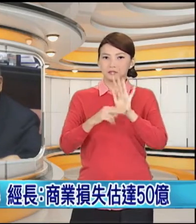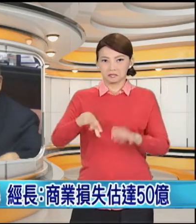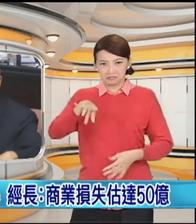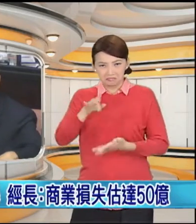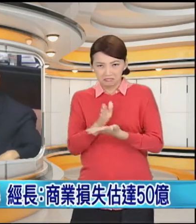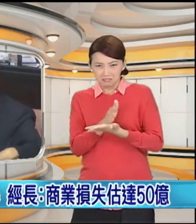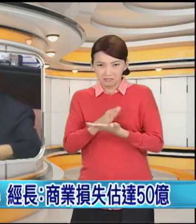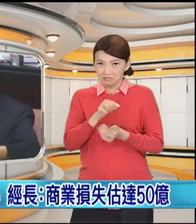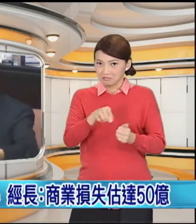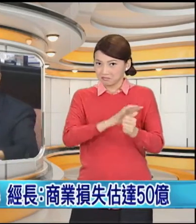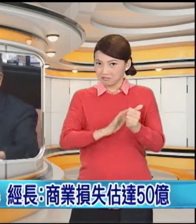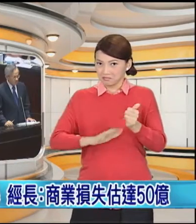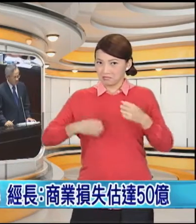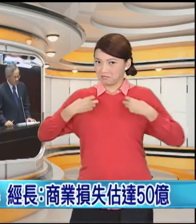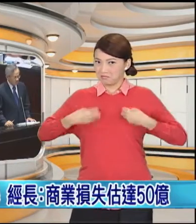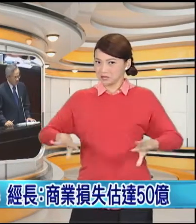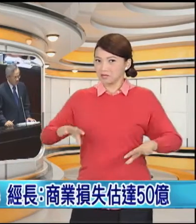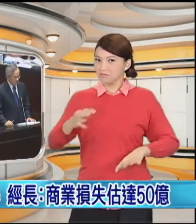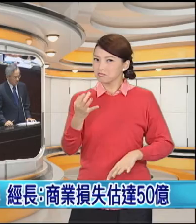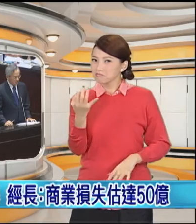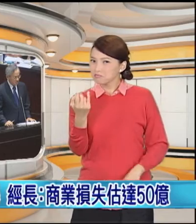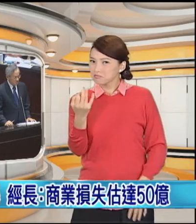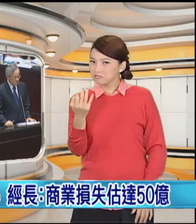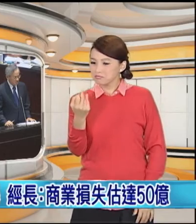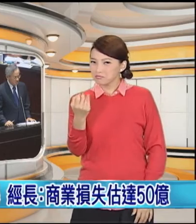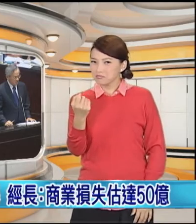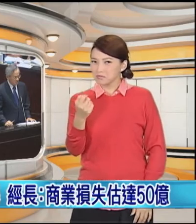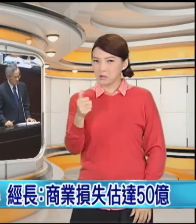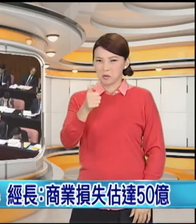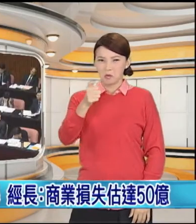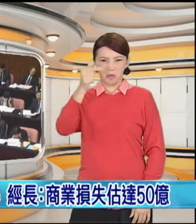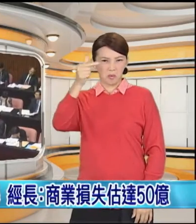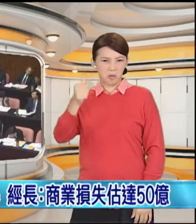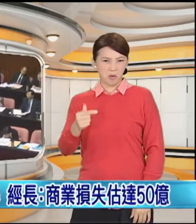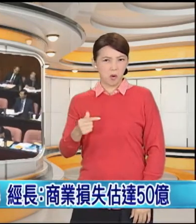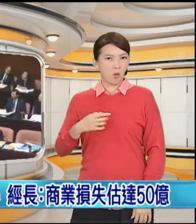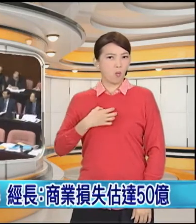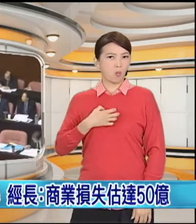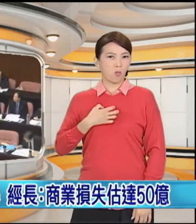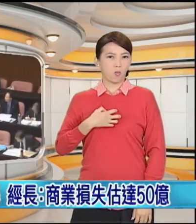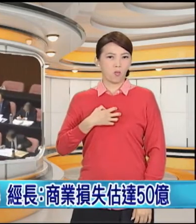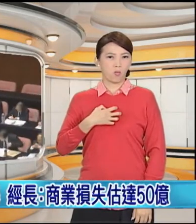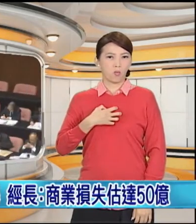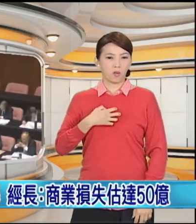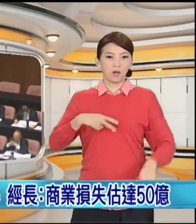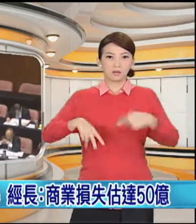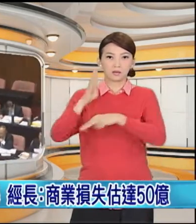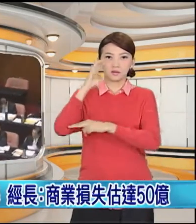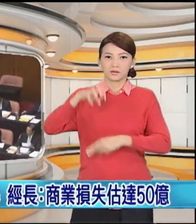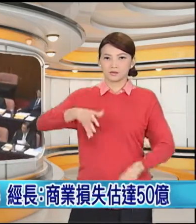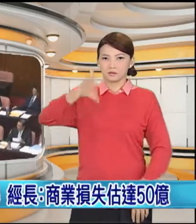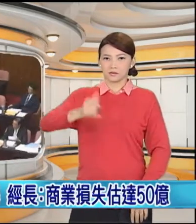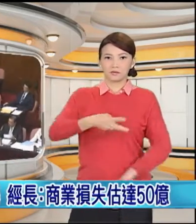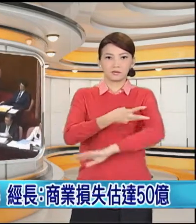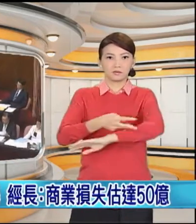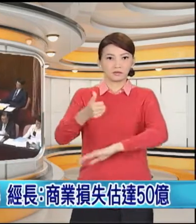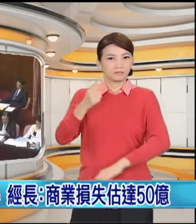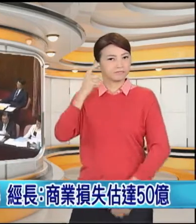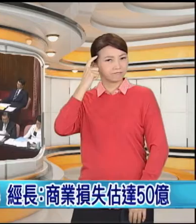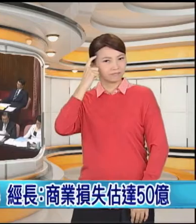失就高达了50亿元。行政院长江宜桦说，今明两天将会厘